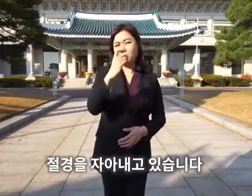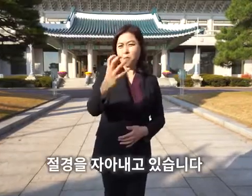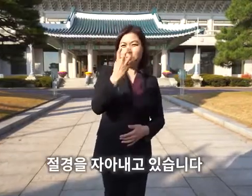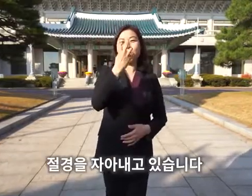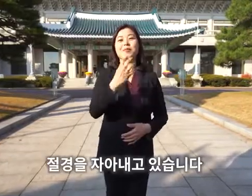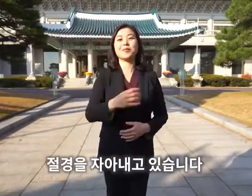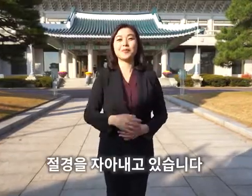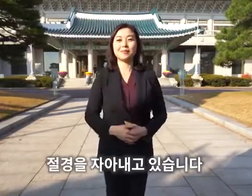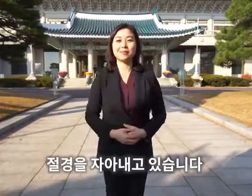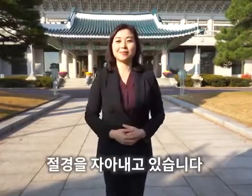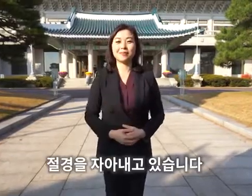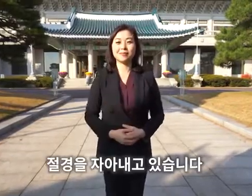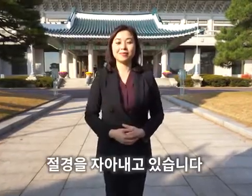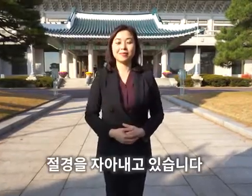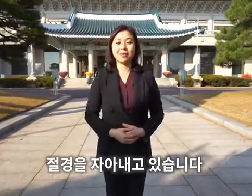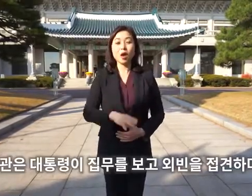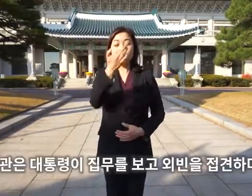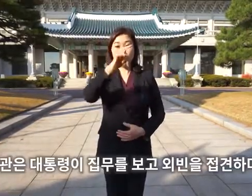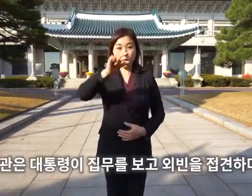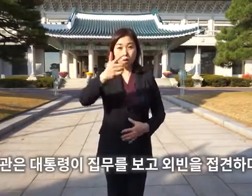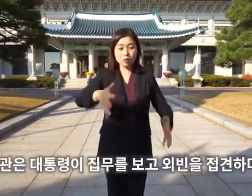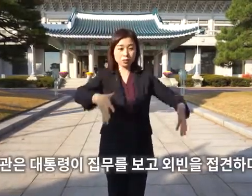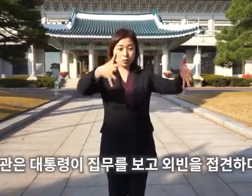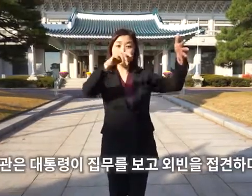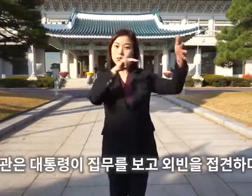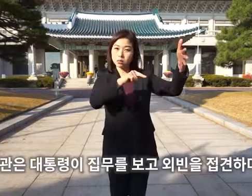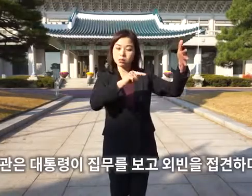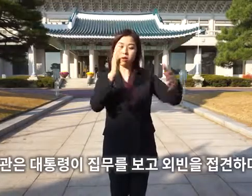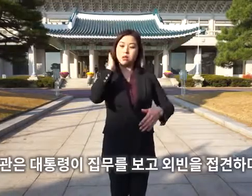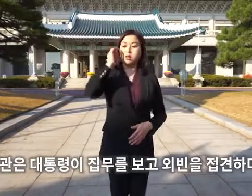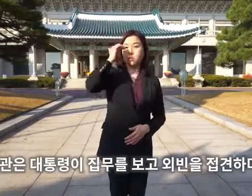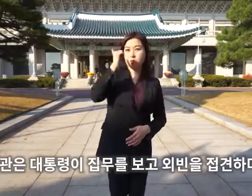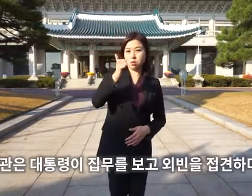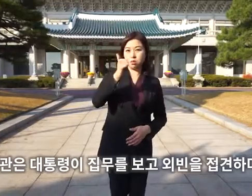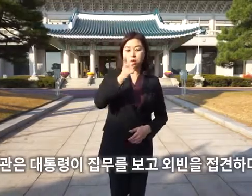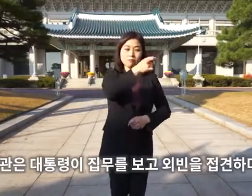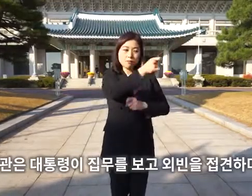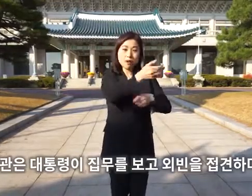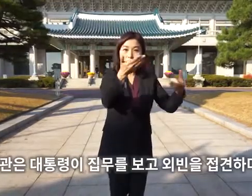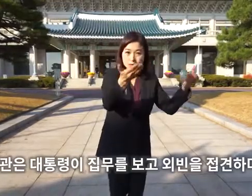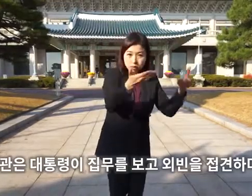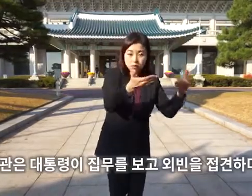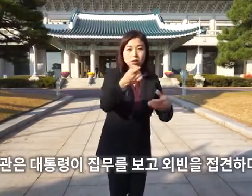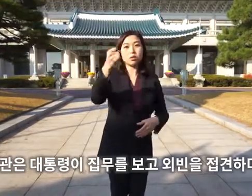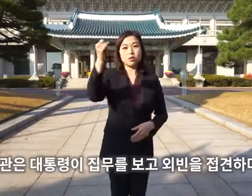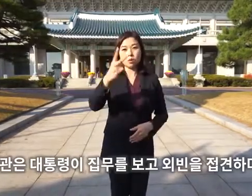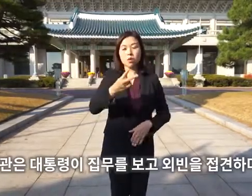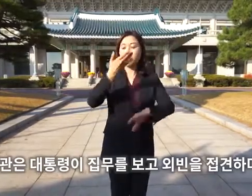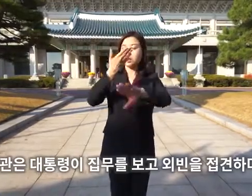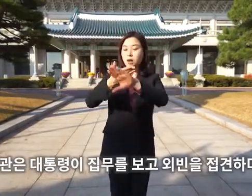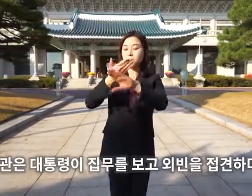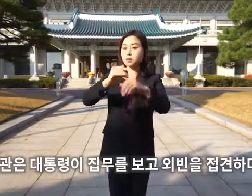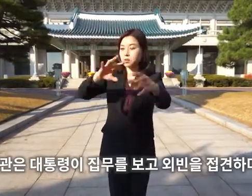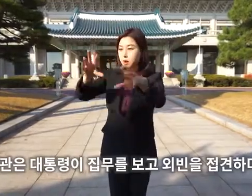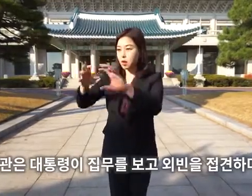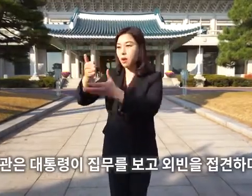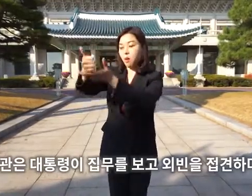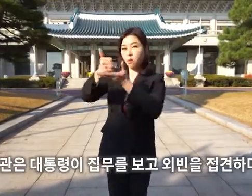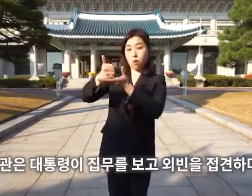보는 듯한 절경을 자아내고 있습니다. 본관은 대통령이 직무를 보고